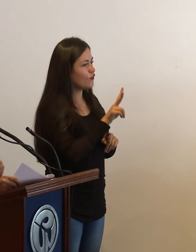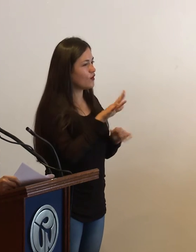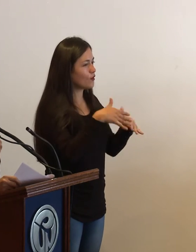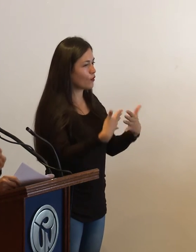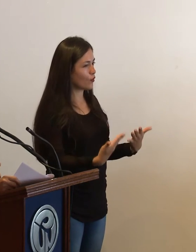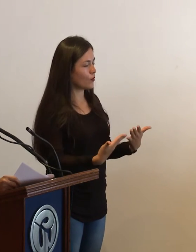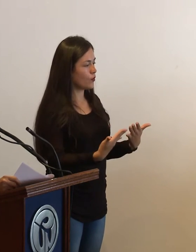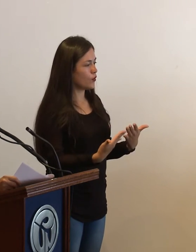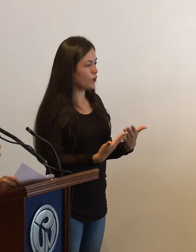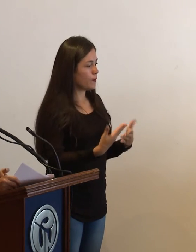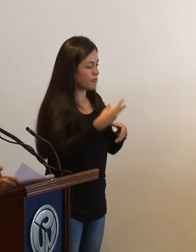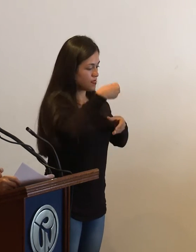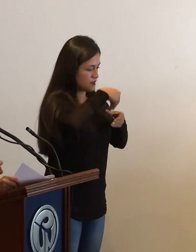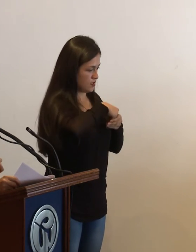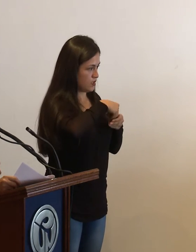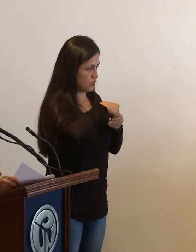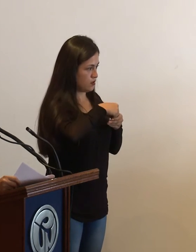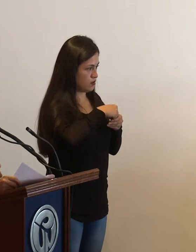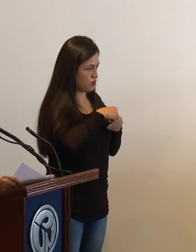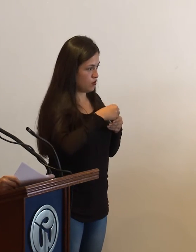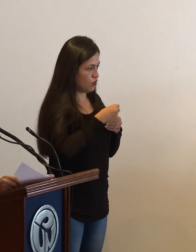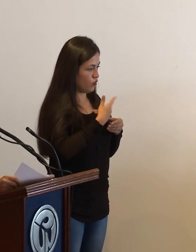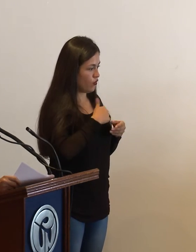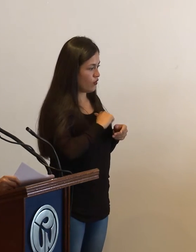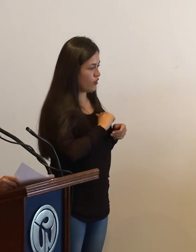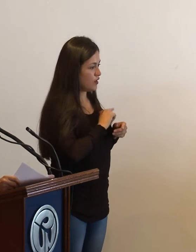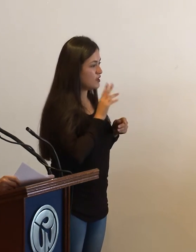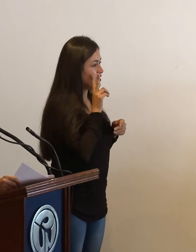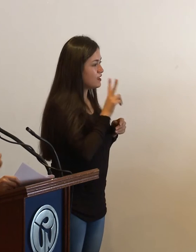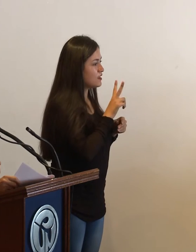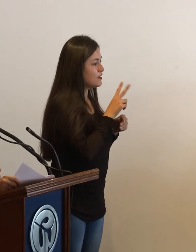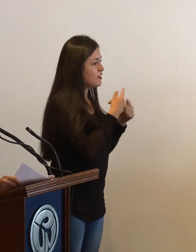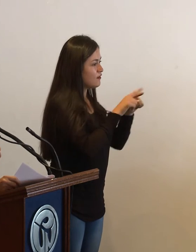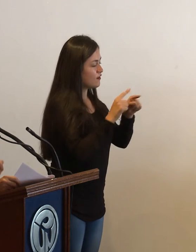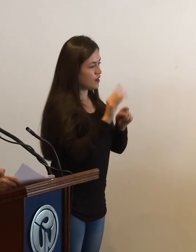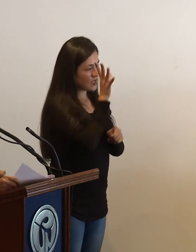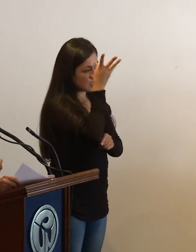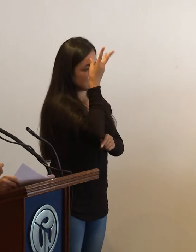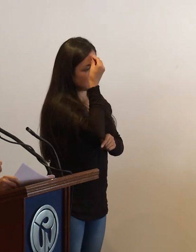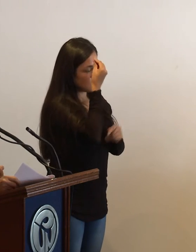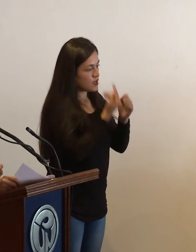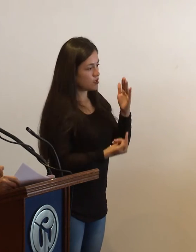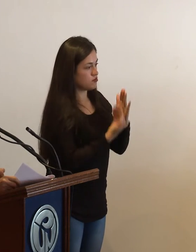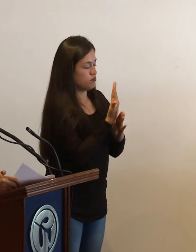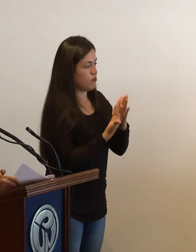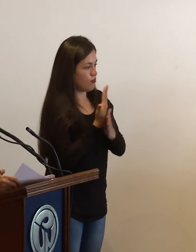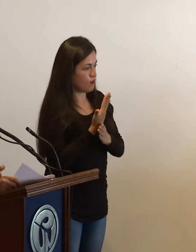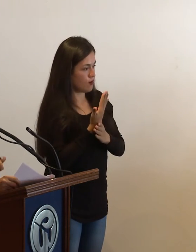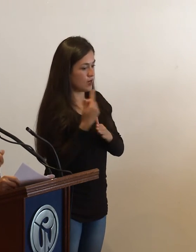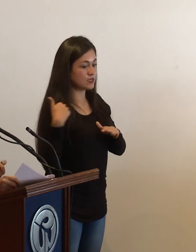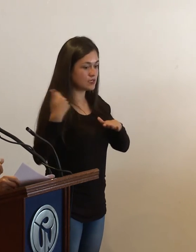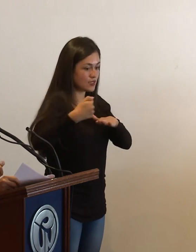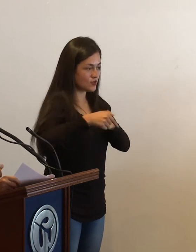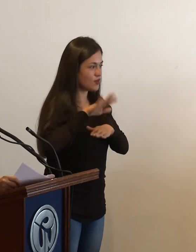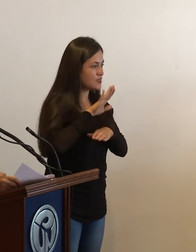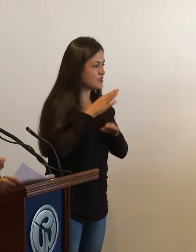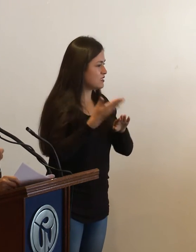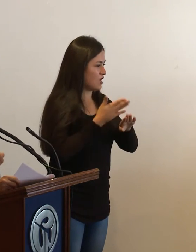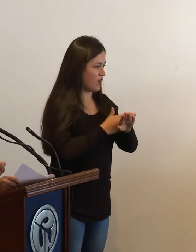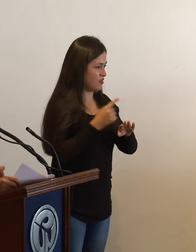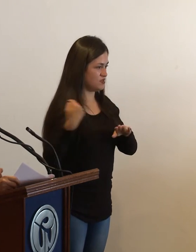cómo al interior, dijéramos, de esta configuración de las disciplinas modernas convencionales, cómo estas